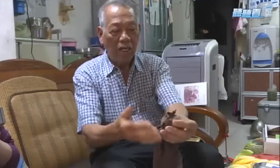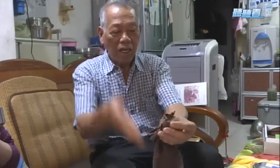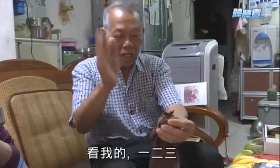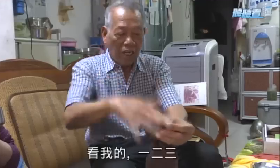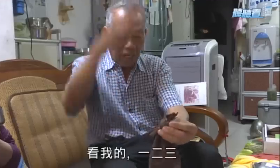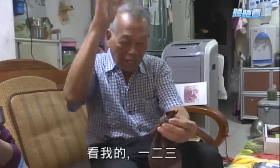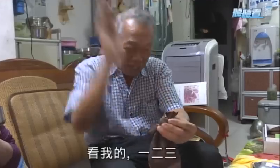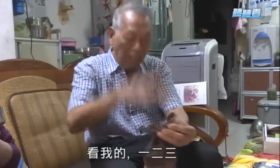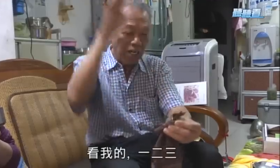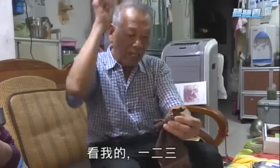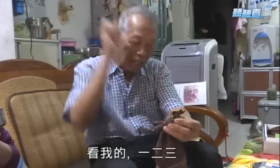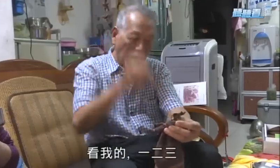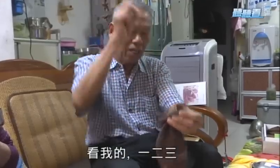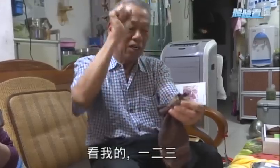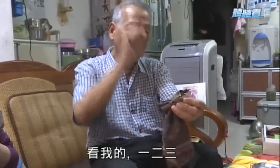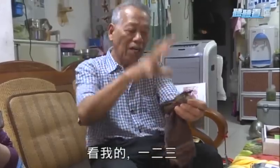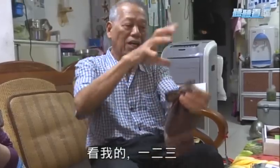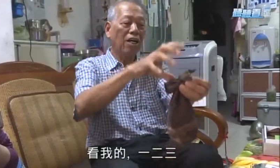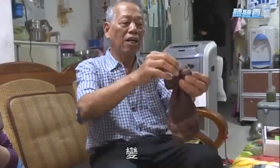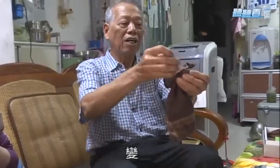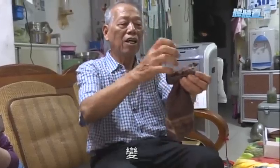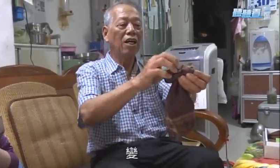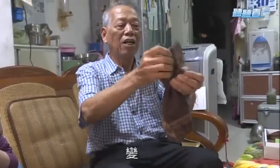了。看我的，1、2、3，变。